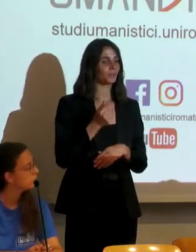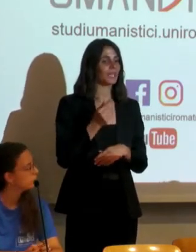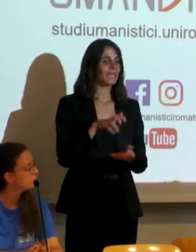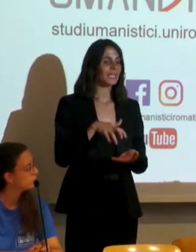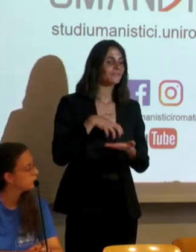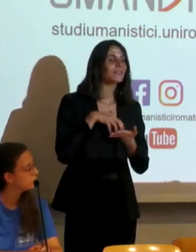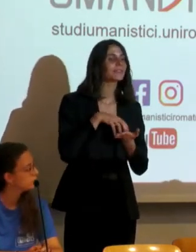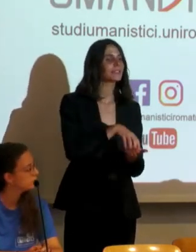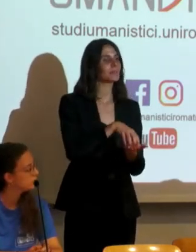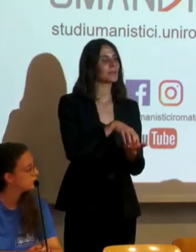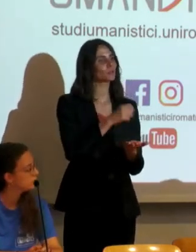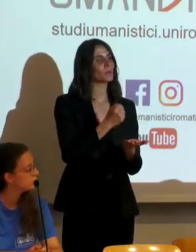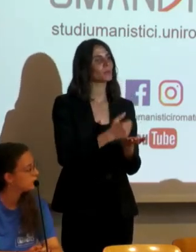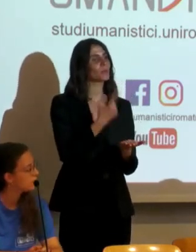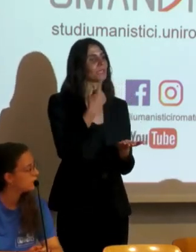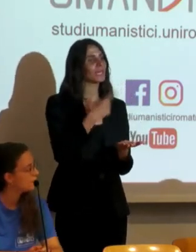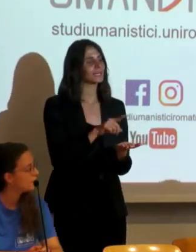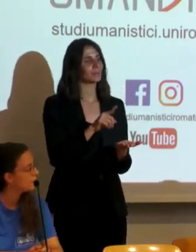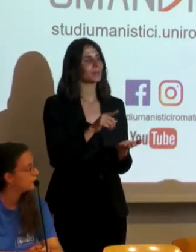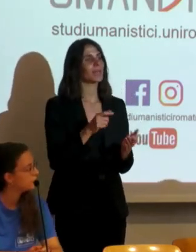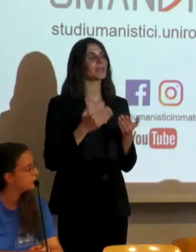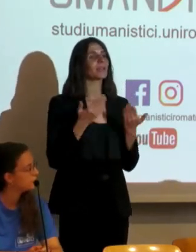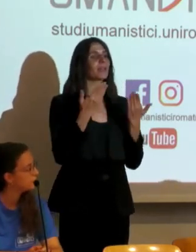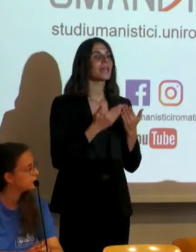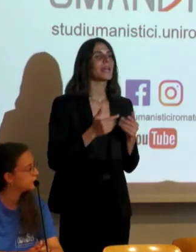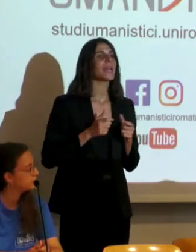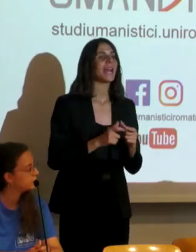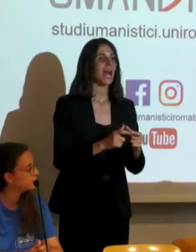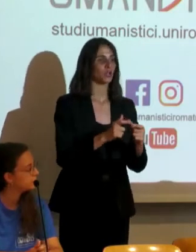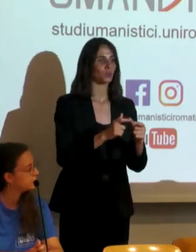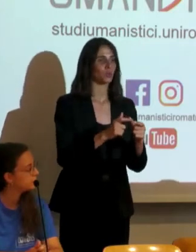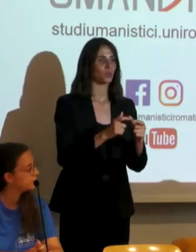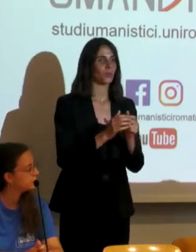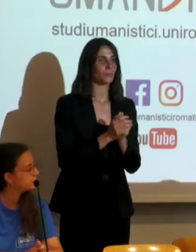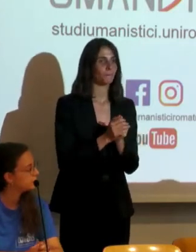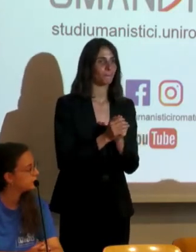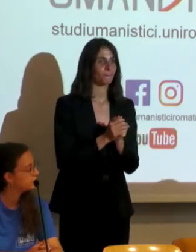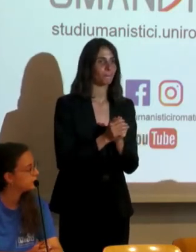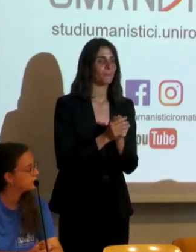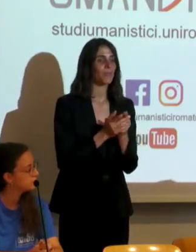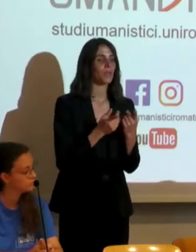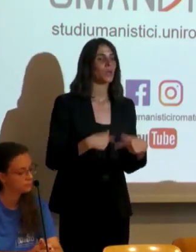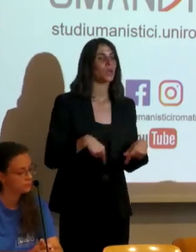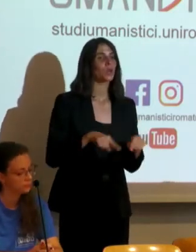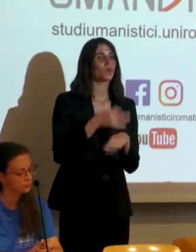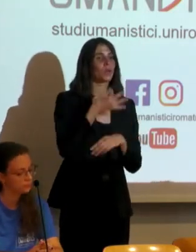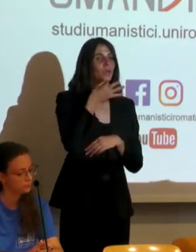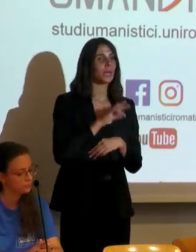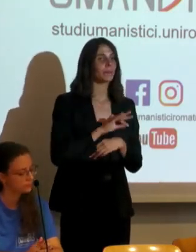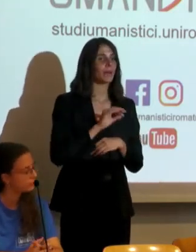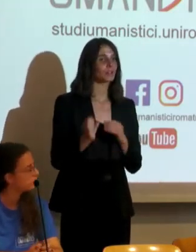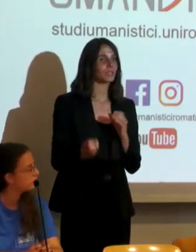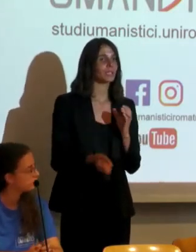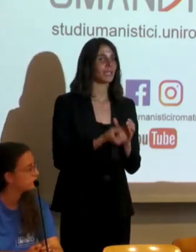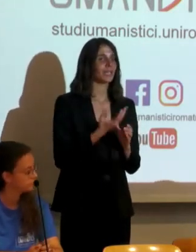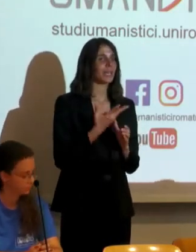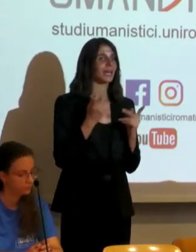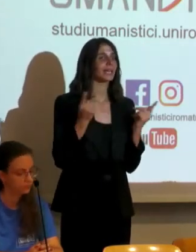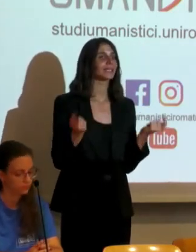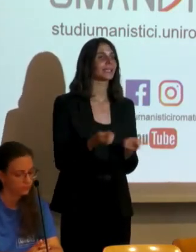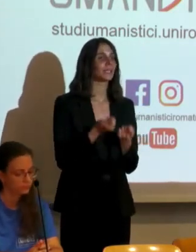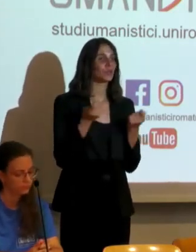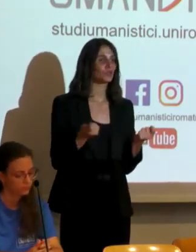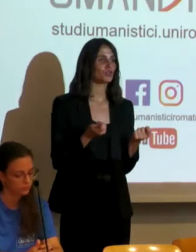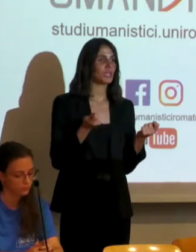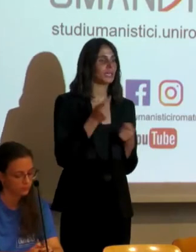esempio sull'Erasmus e siamo anche quindi in grado di creare ad esempio tirocini all'estero,